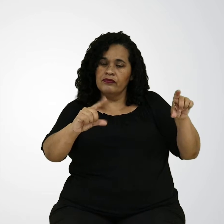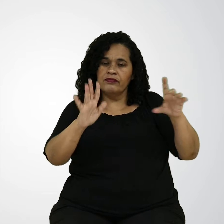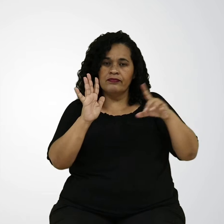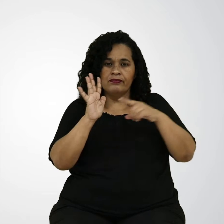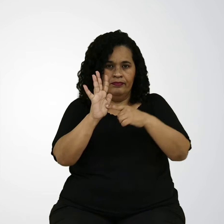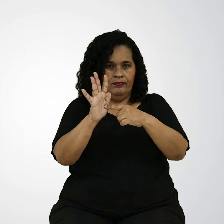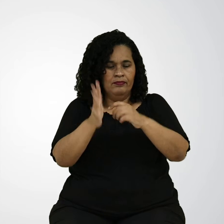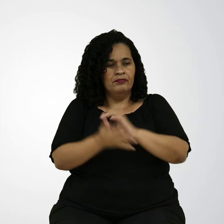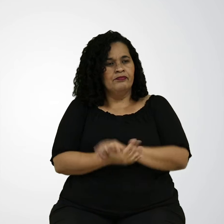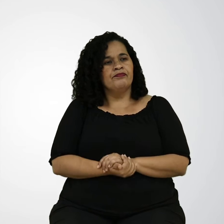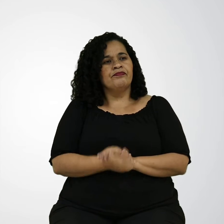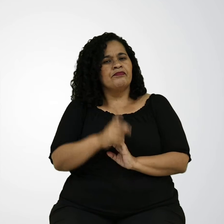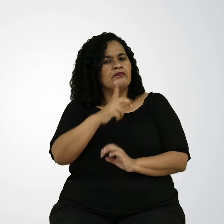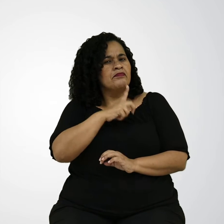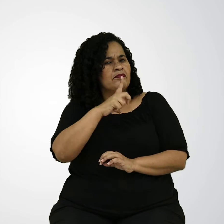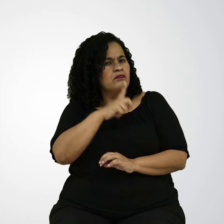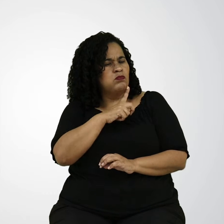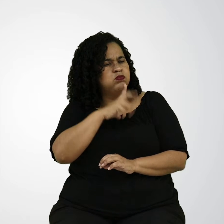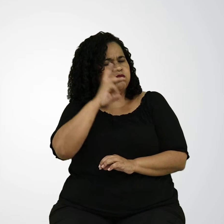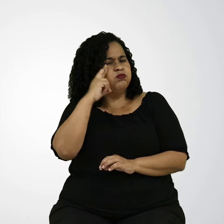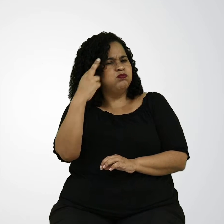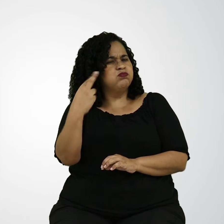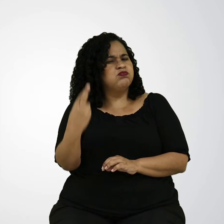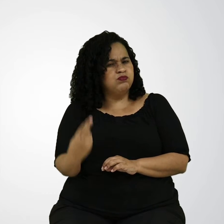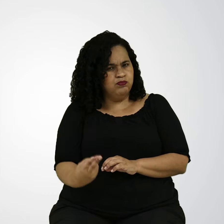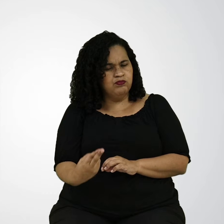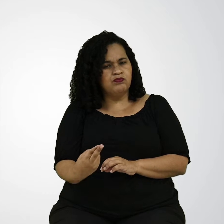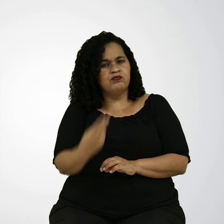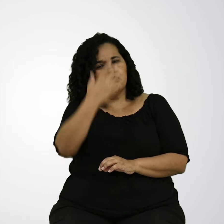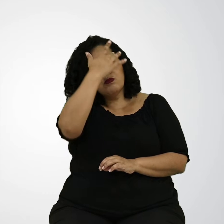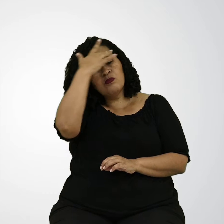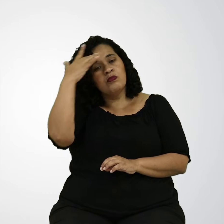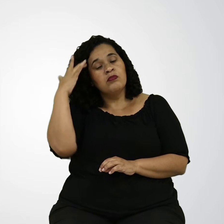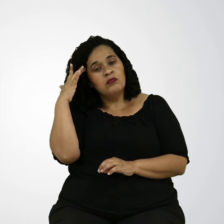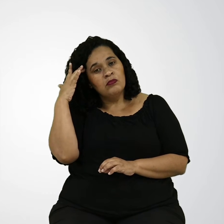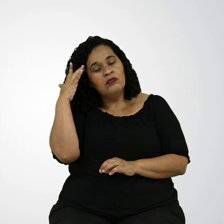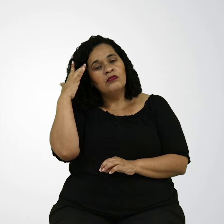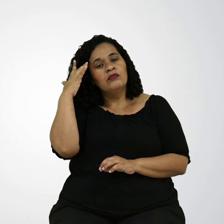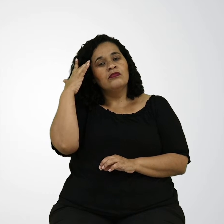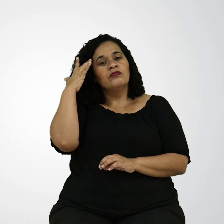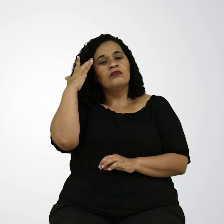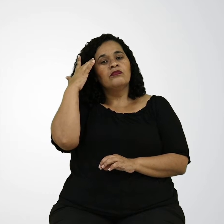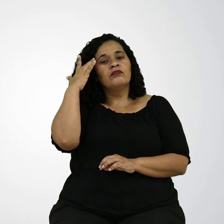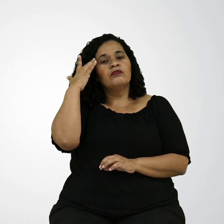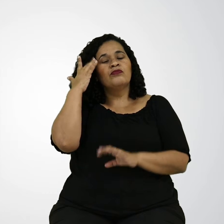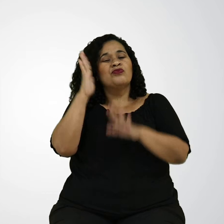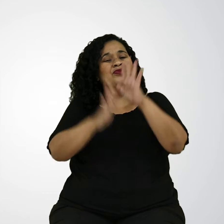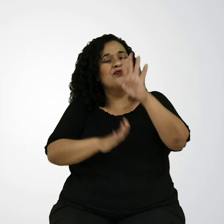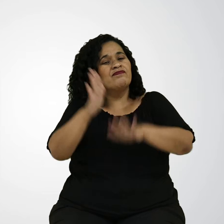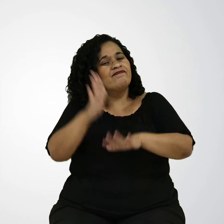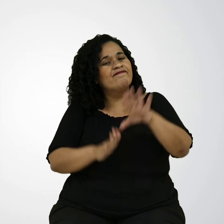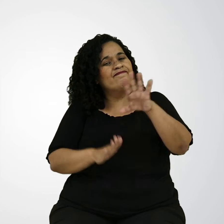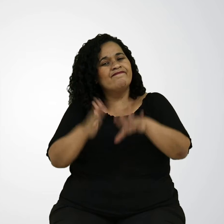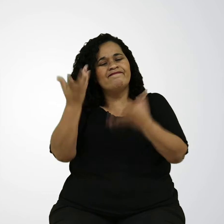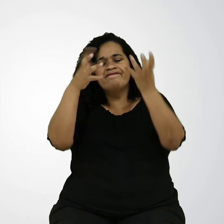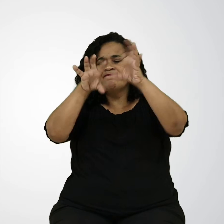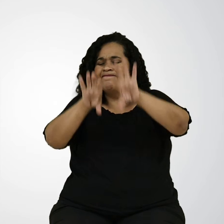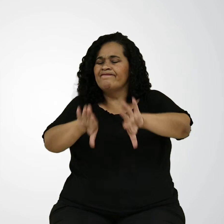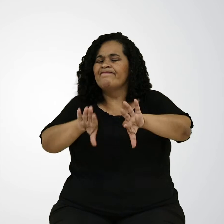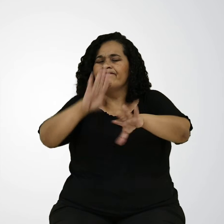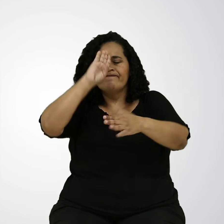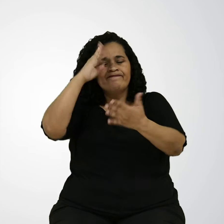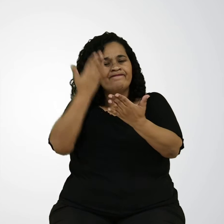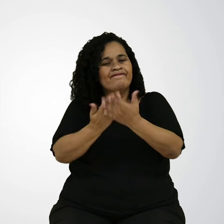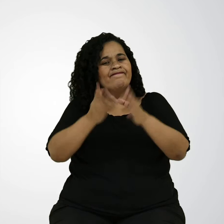olha: existem algumas razões para que as pessoas resistam ao Evangelho e à igreja.